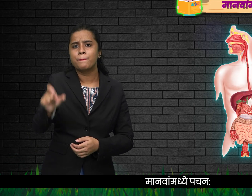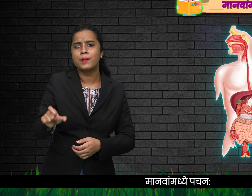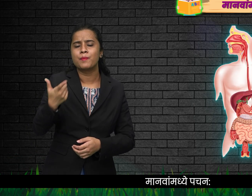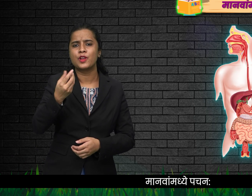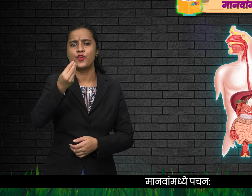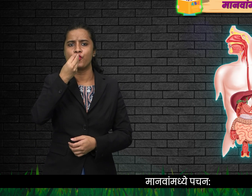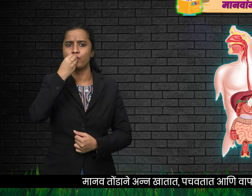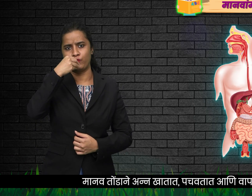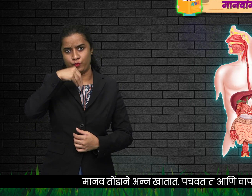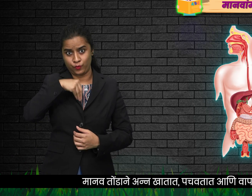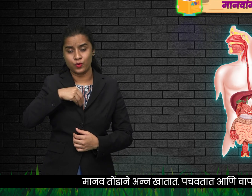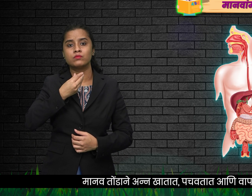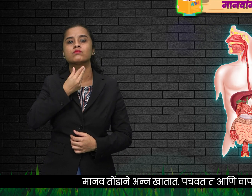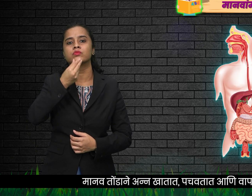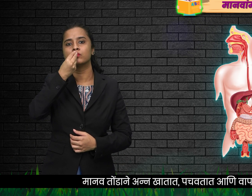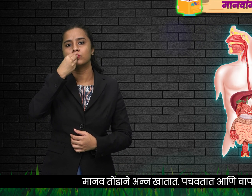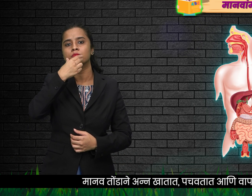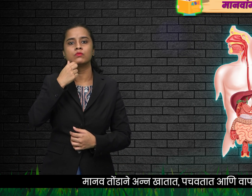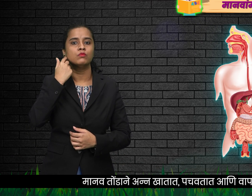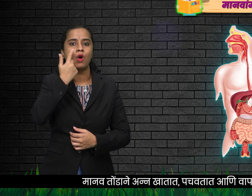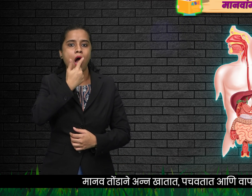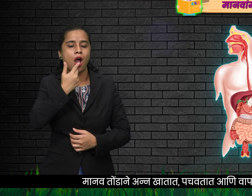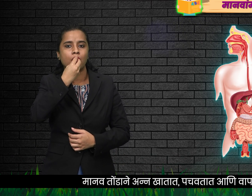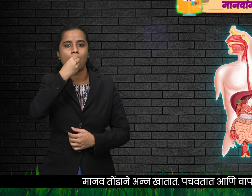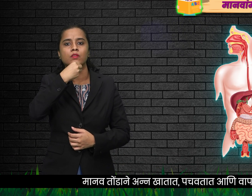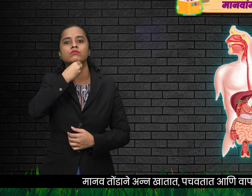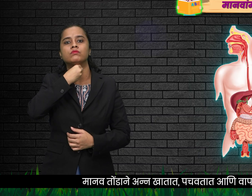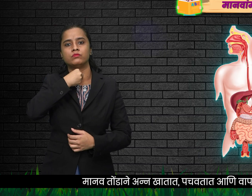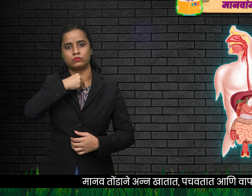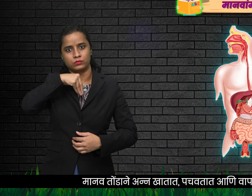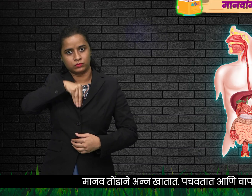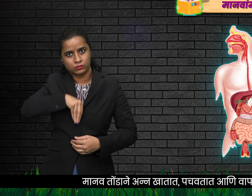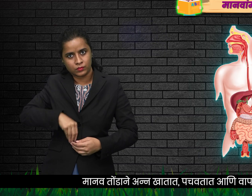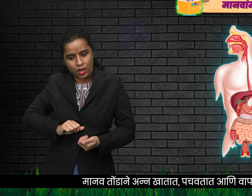मानवांमध्ये पचन. मानव तोंडाने अन्न खातात, पचवतात आणि वापरतात.